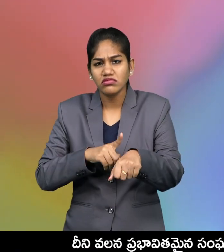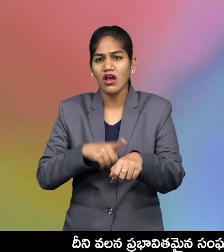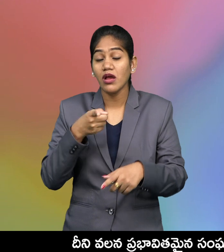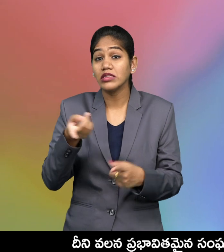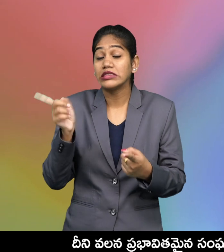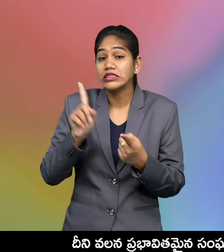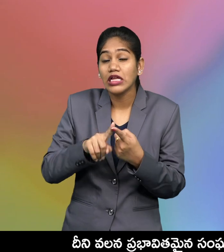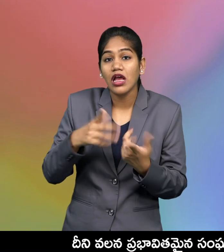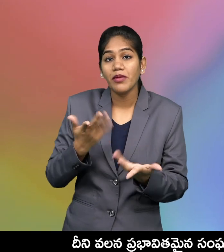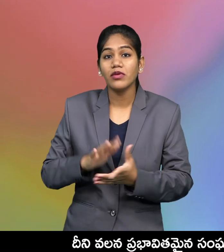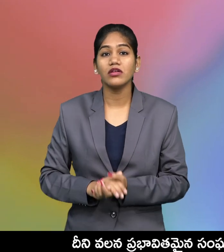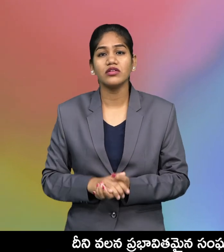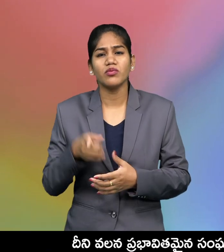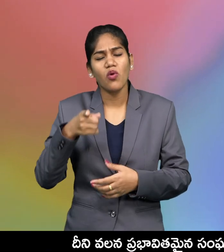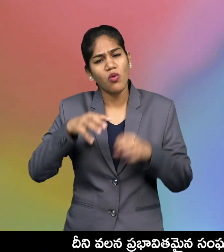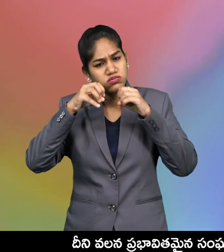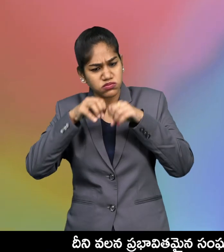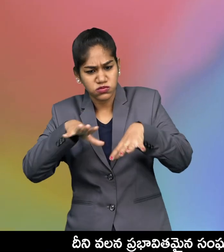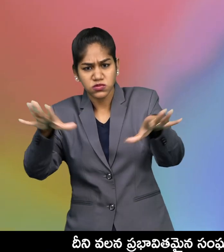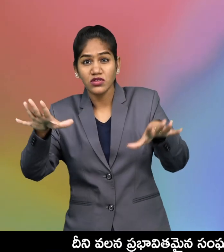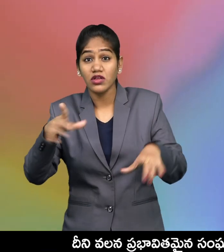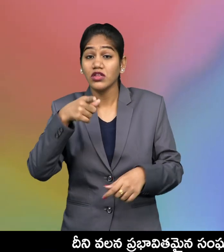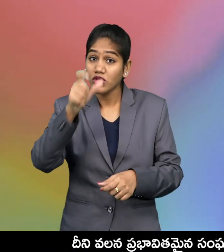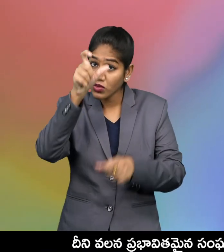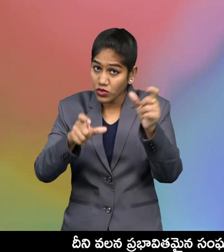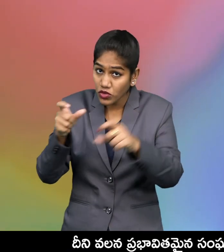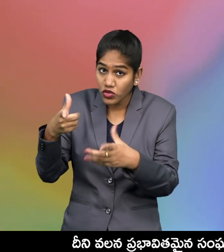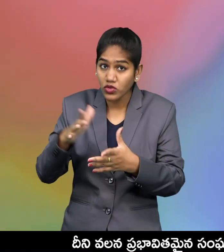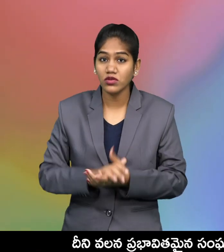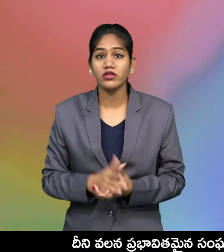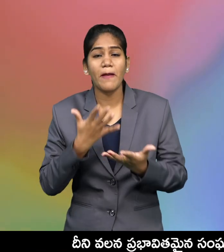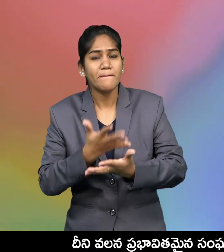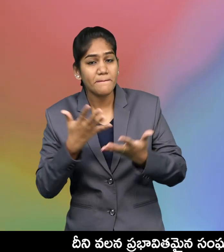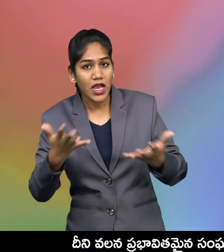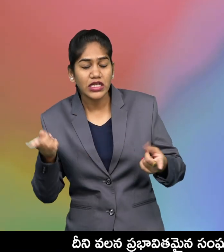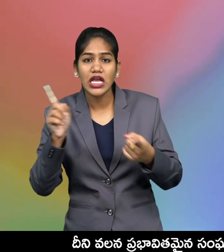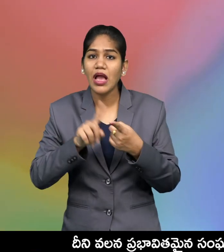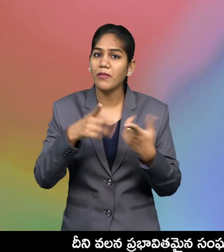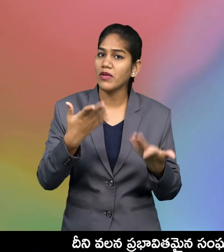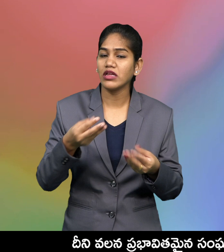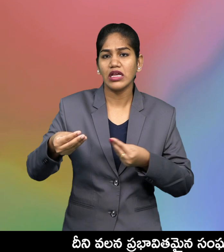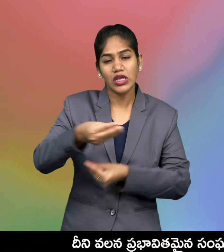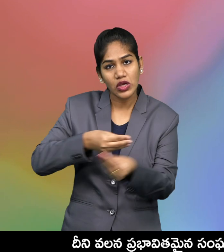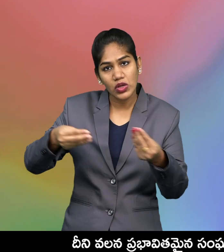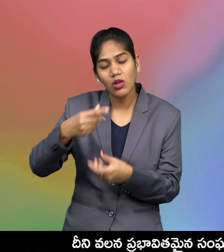దీనివలన ప్రభావితమైన సంఘం లేదా సమాజం యొక్క సామర్థ్యాన్ని మించిన మానవ,